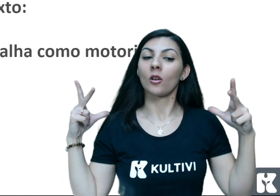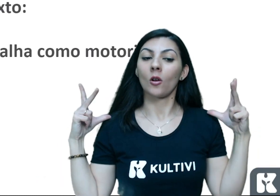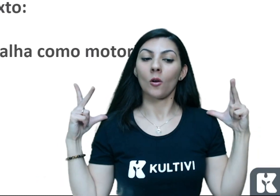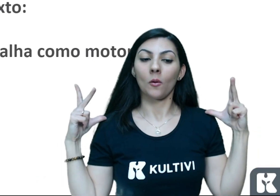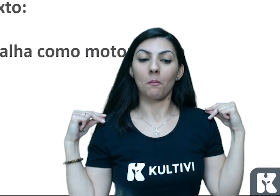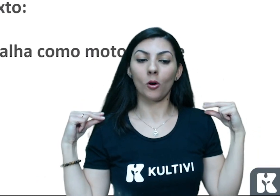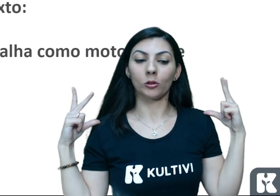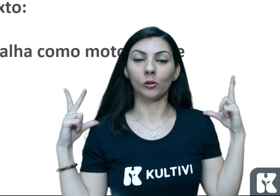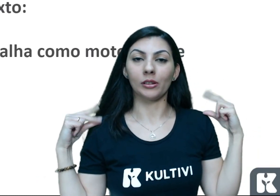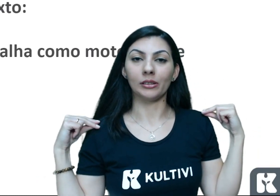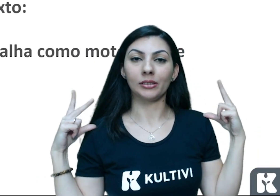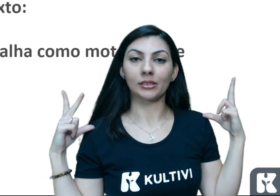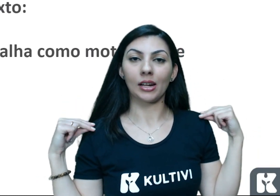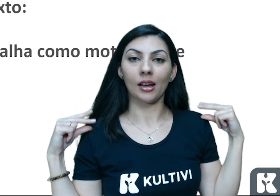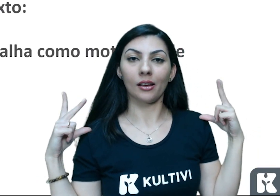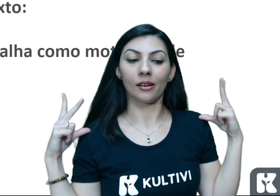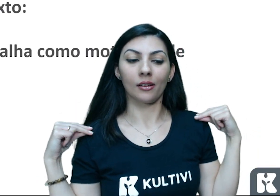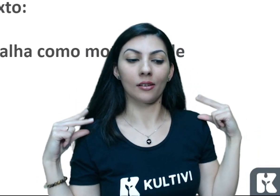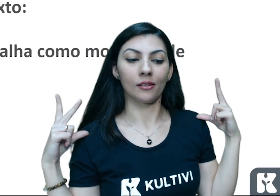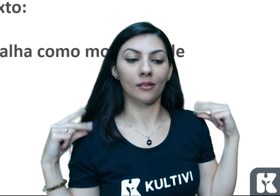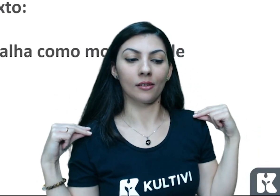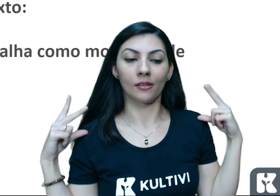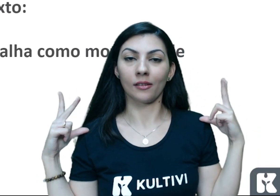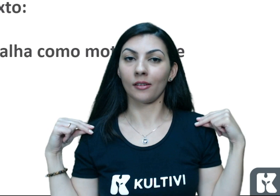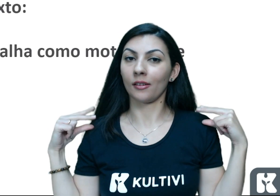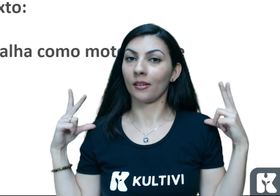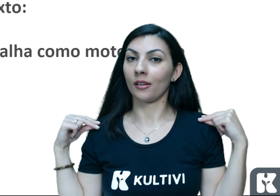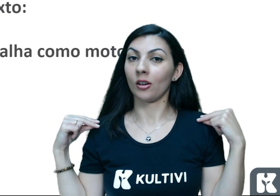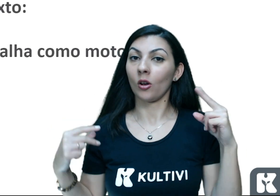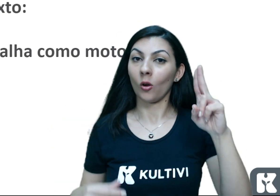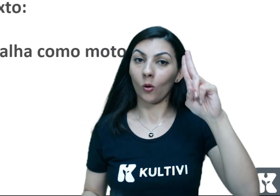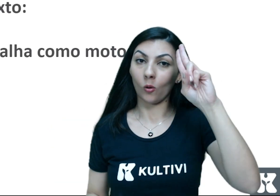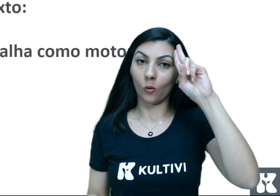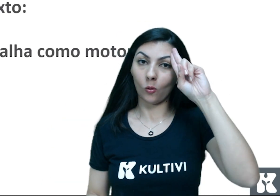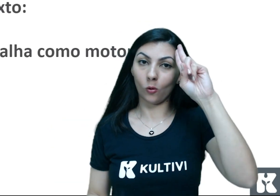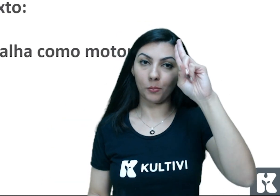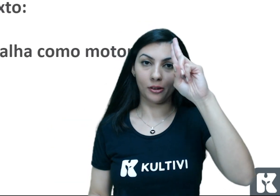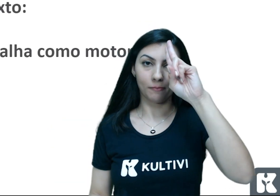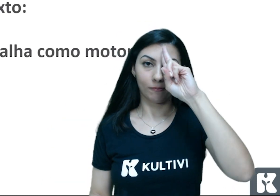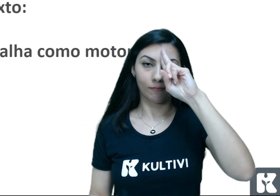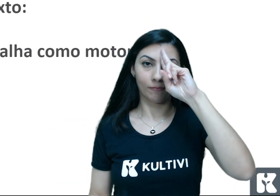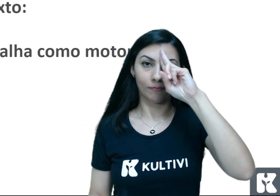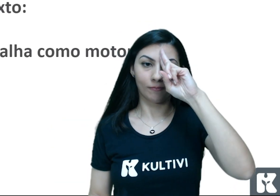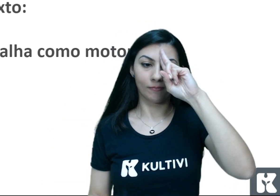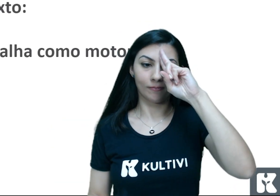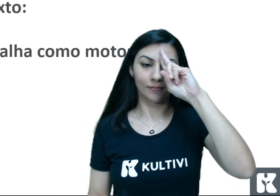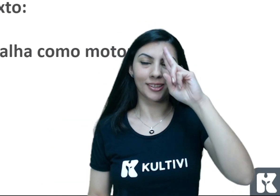motorista, Uber.